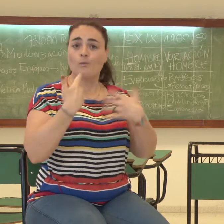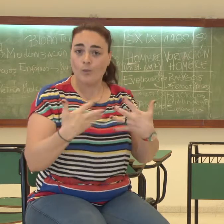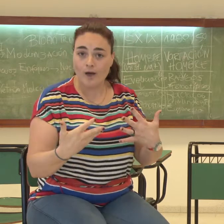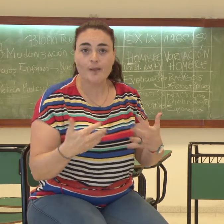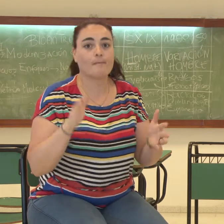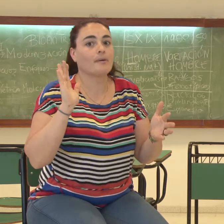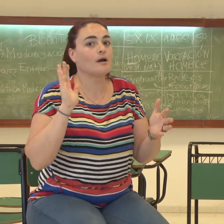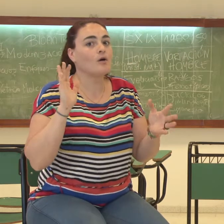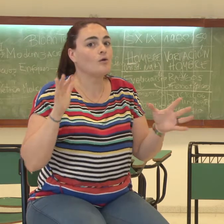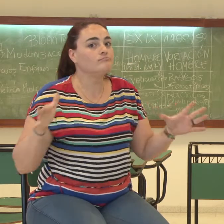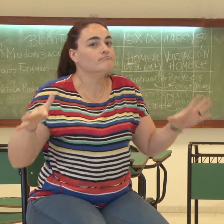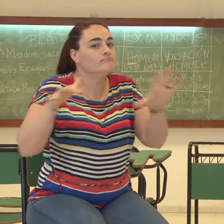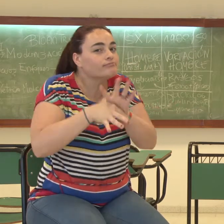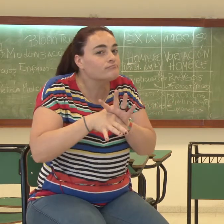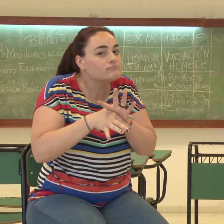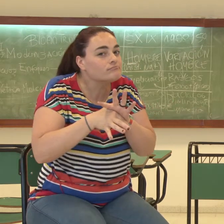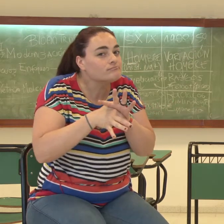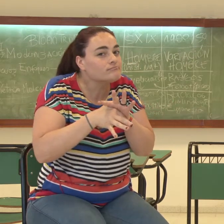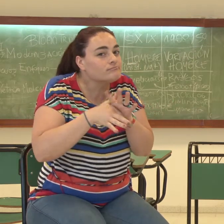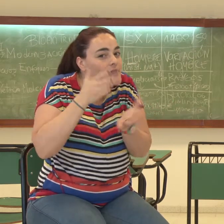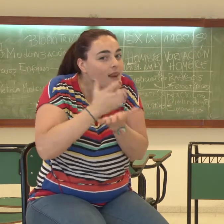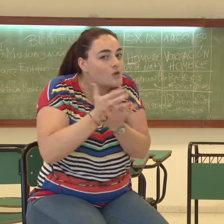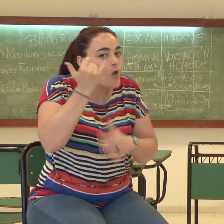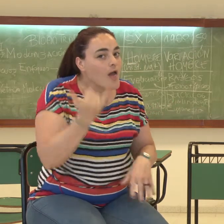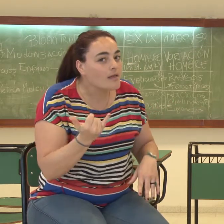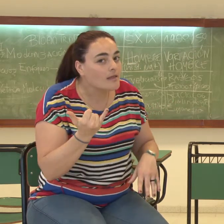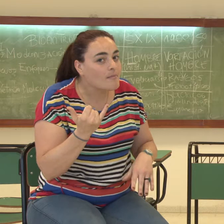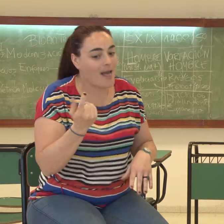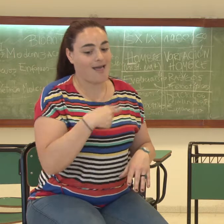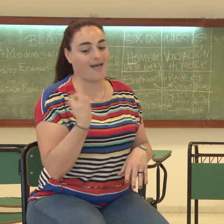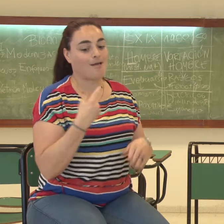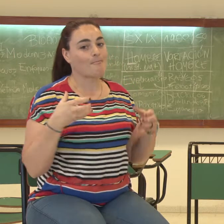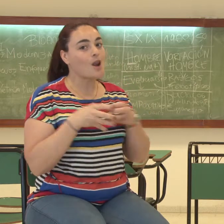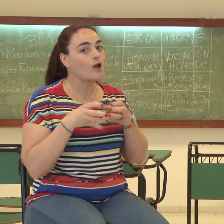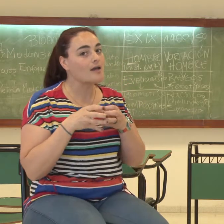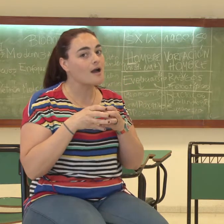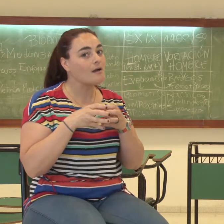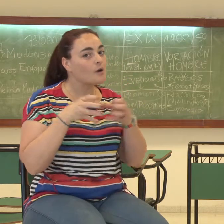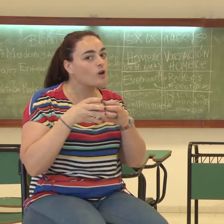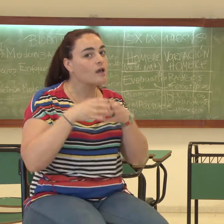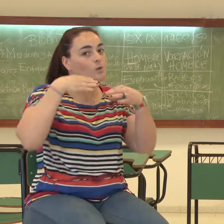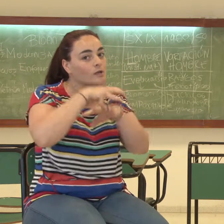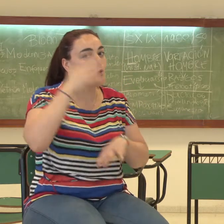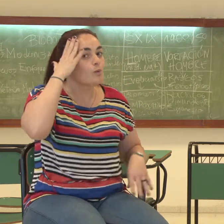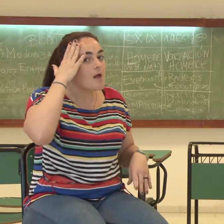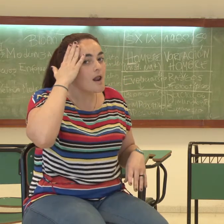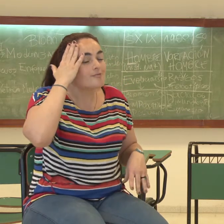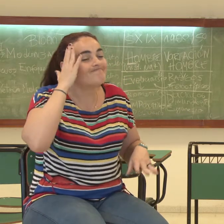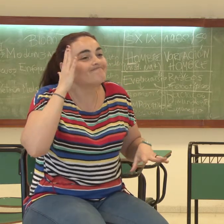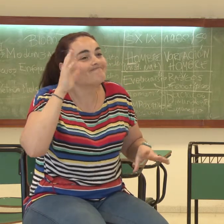sea gratuita, de que sea accesible para todos. ¿Los derechos están 100% cumplidos? No. Para nuestra